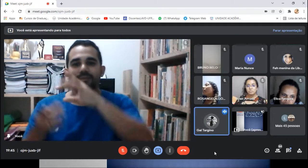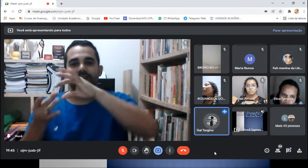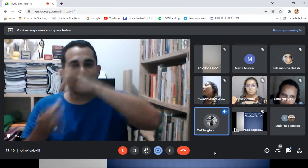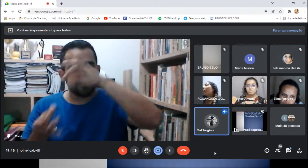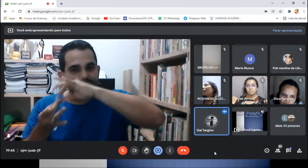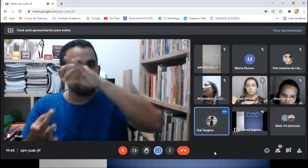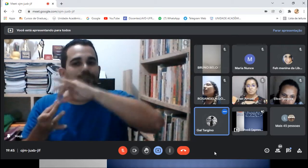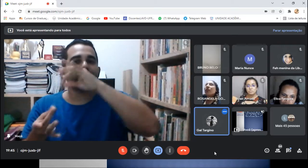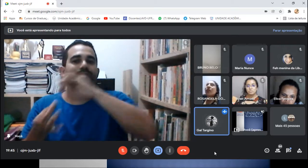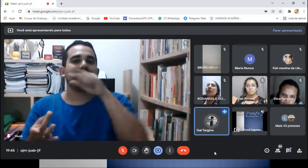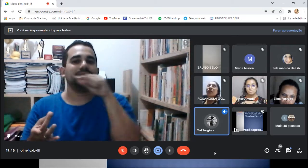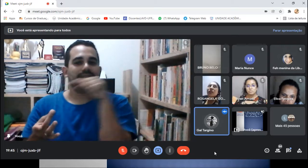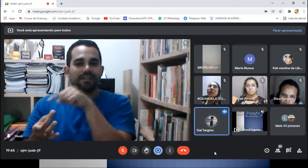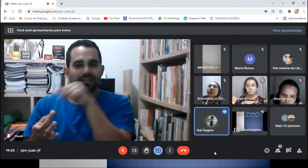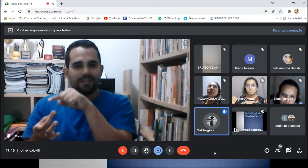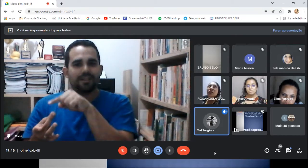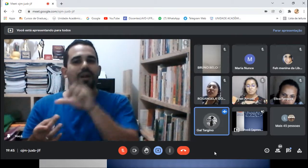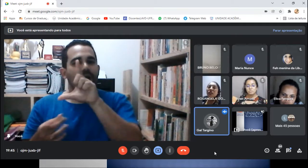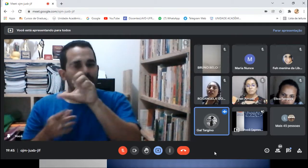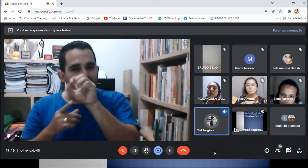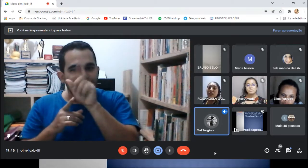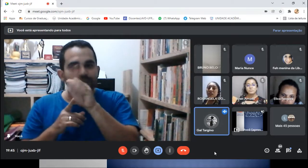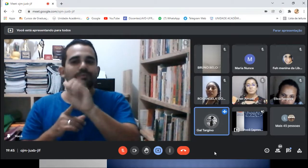Também, nós tratamos disso na